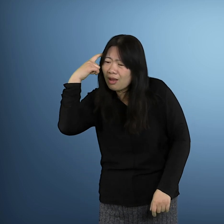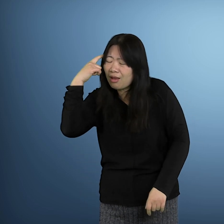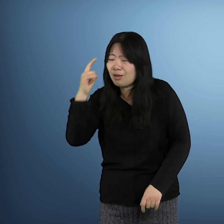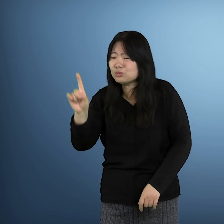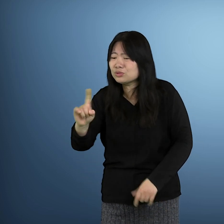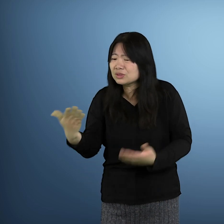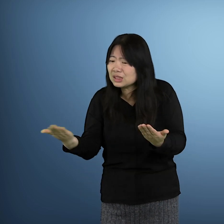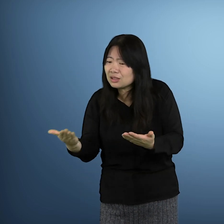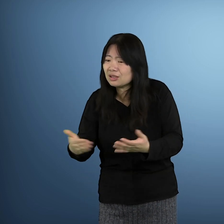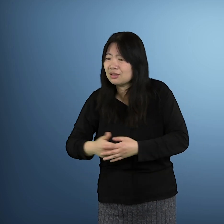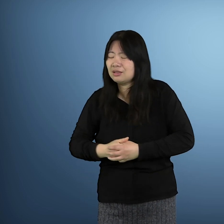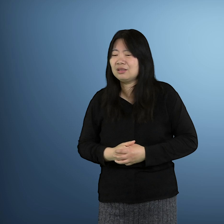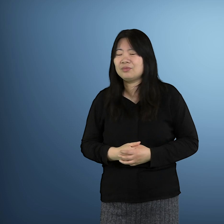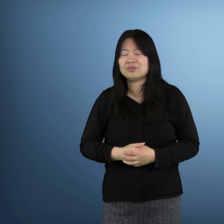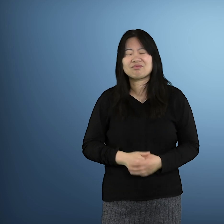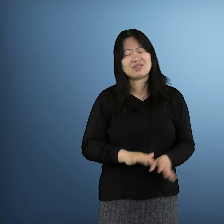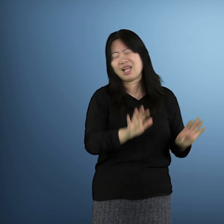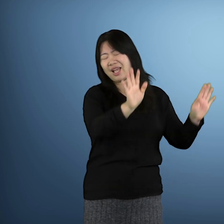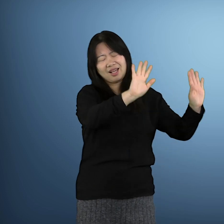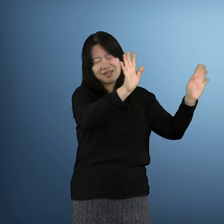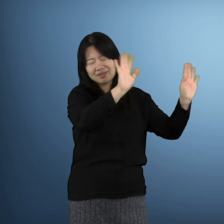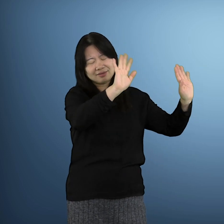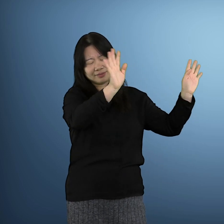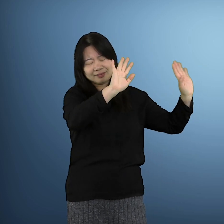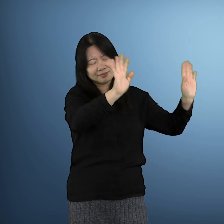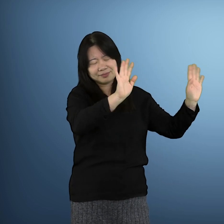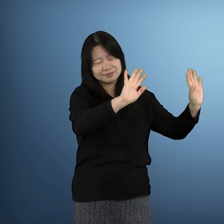웬일이에요? 아무것도 아니야.